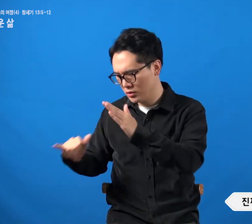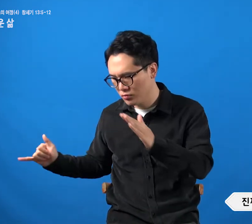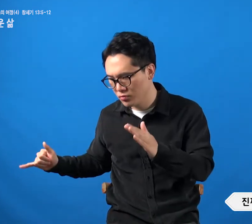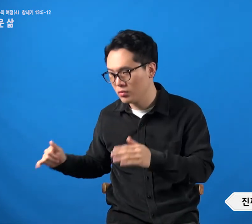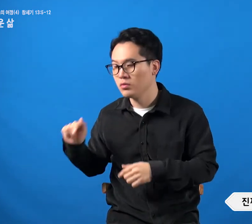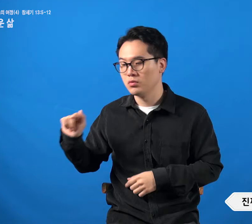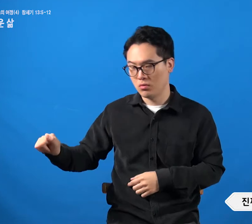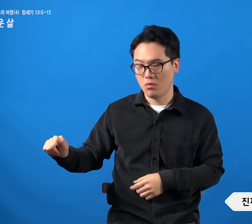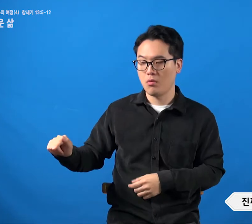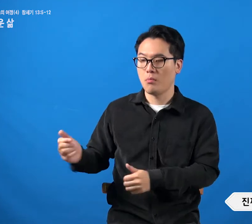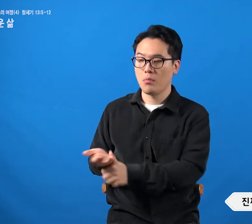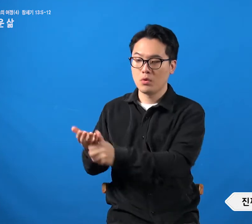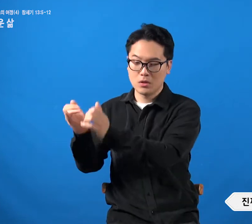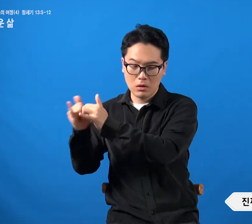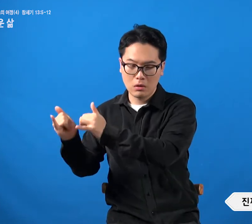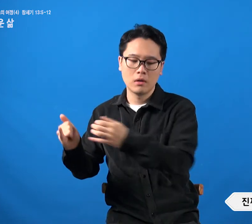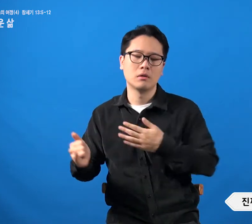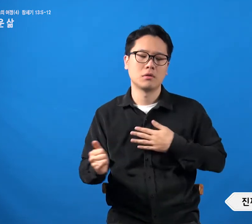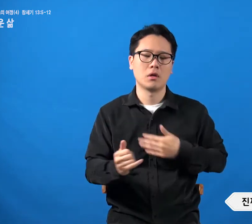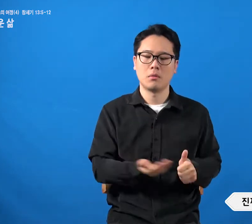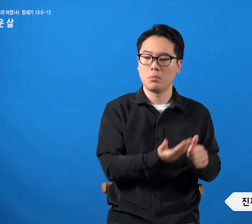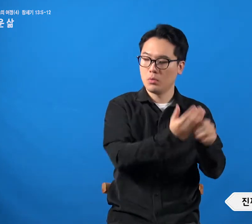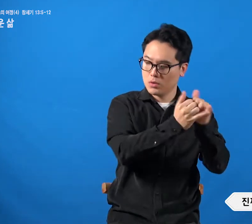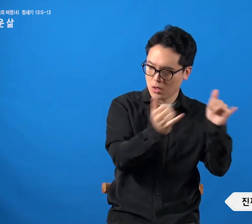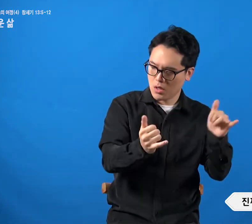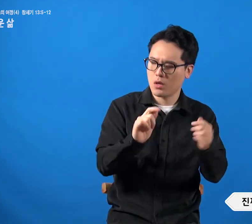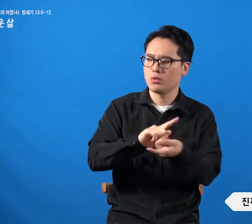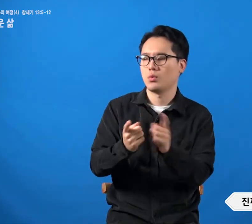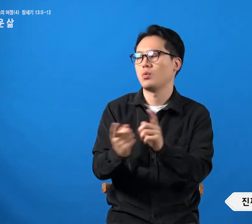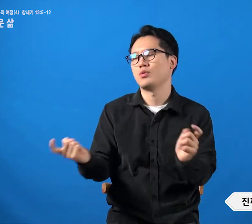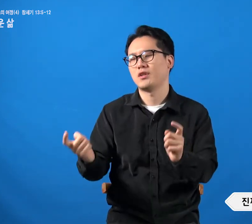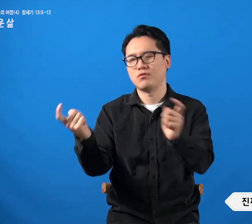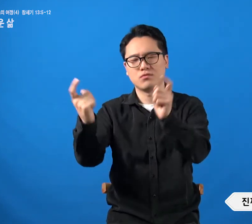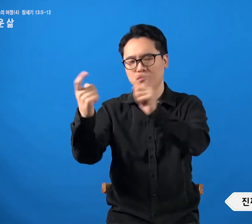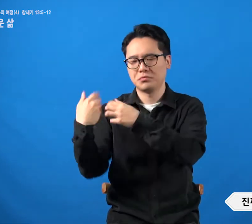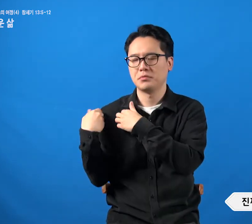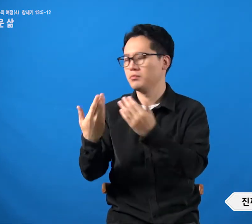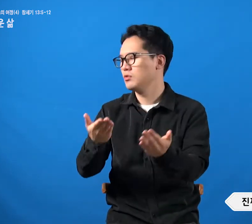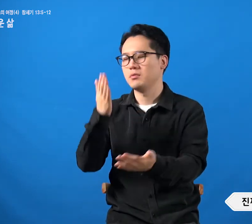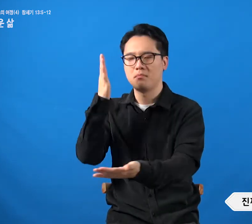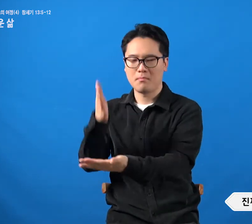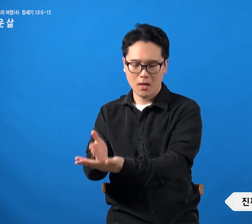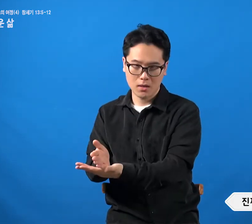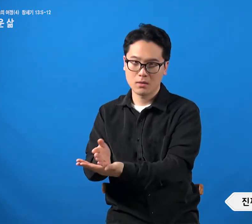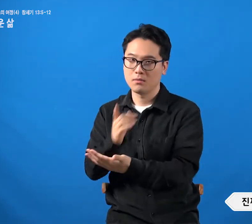내 목자나 내 목자나 서로 다투게 하지 말자.